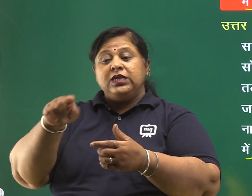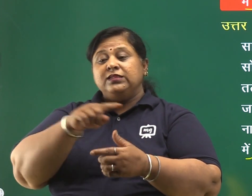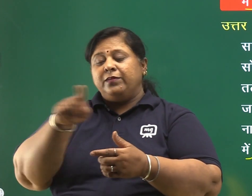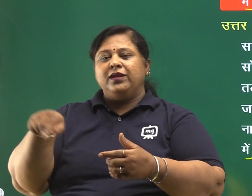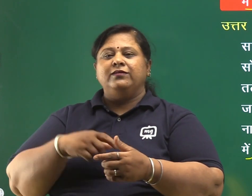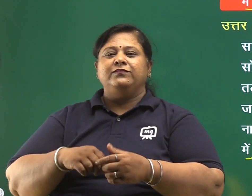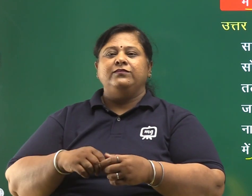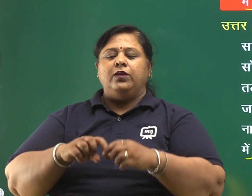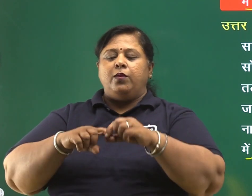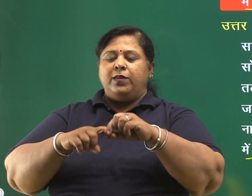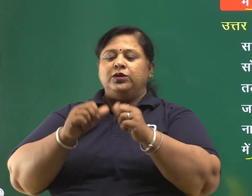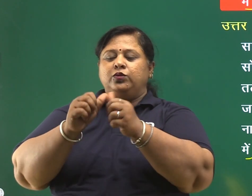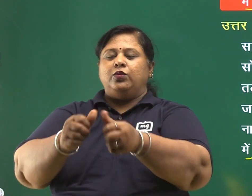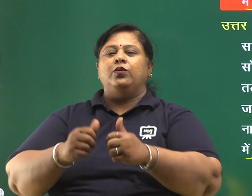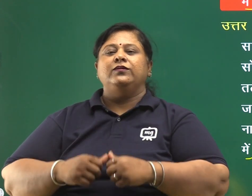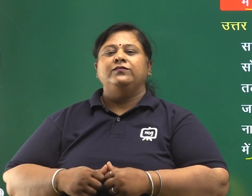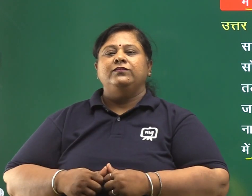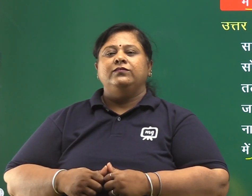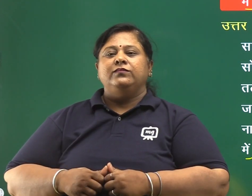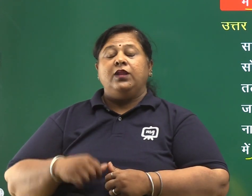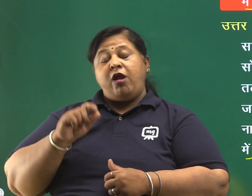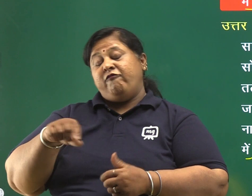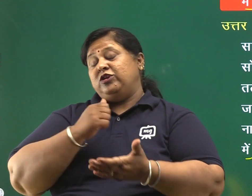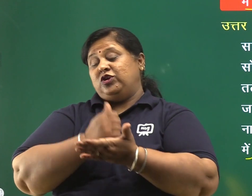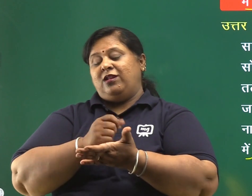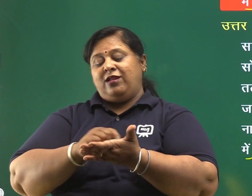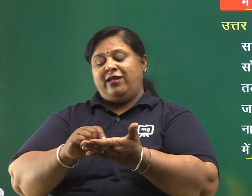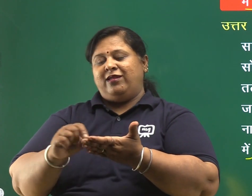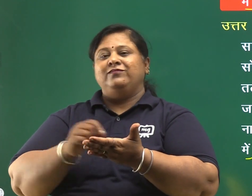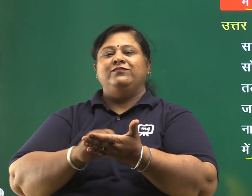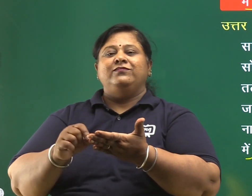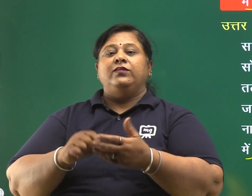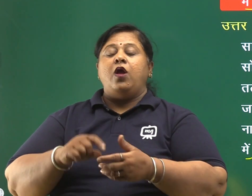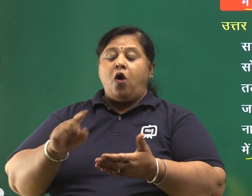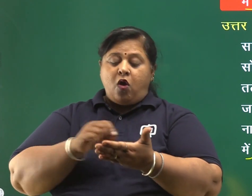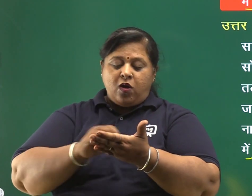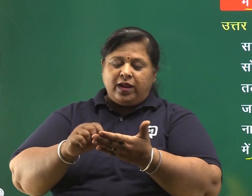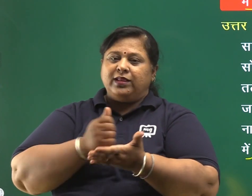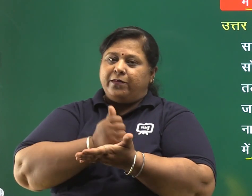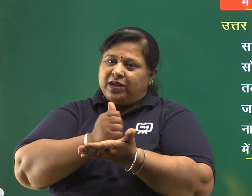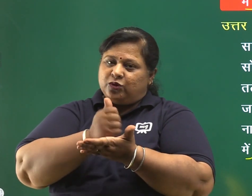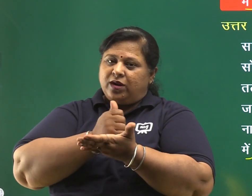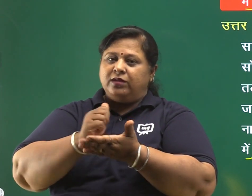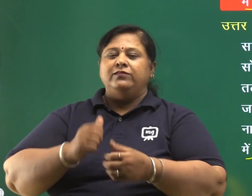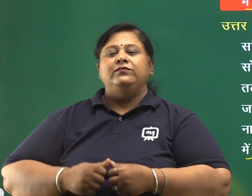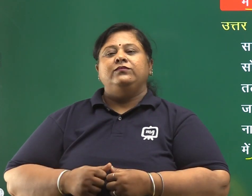सभी प्रश्नोत्तरों को अवश्य लिखें और लिखित अभ्यास द्वारा